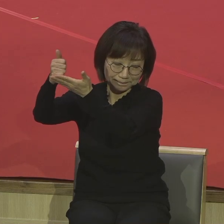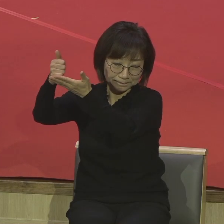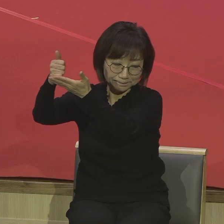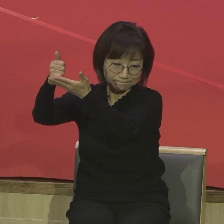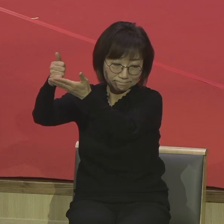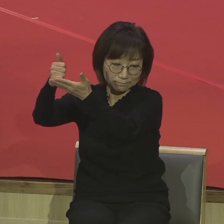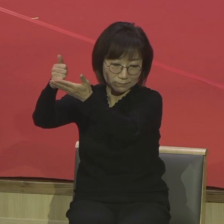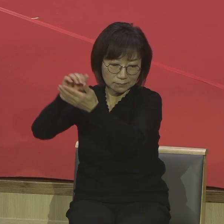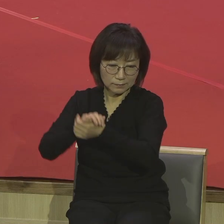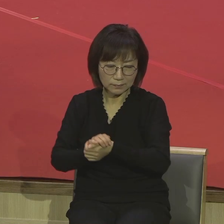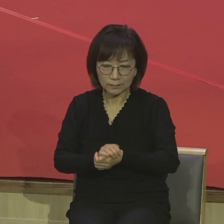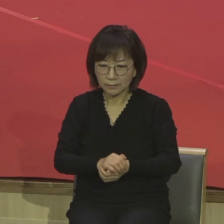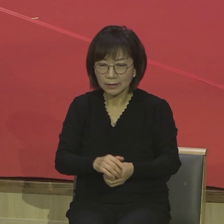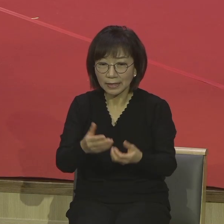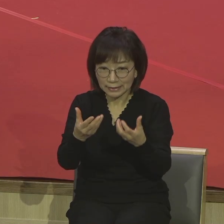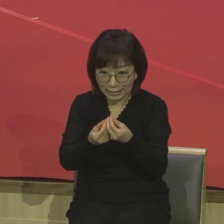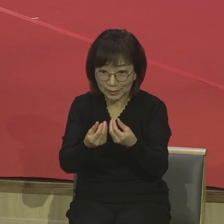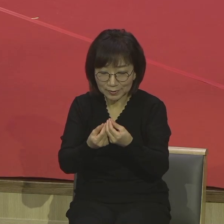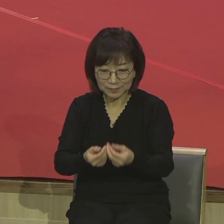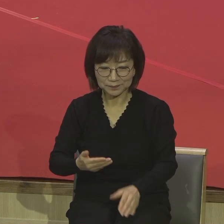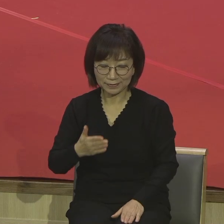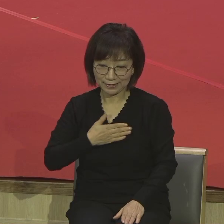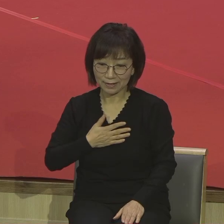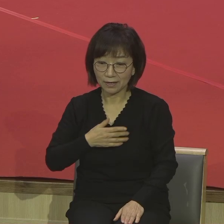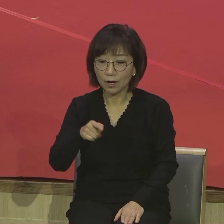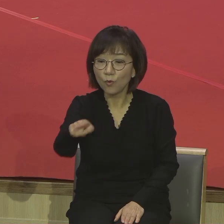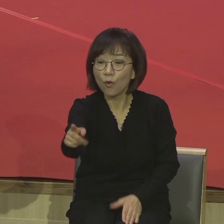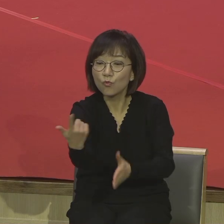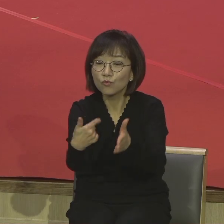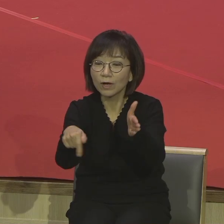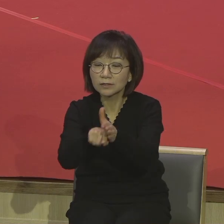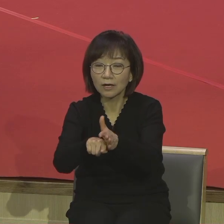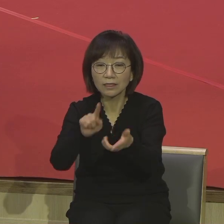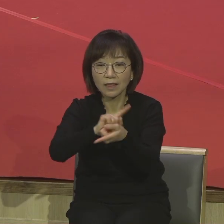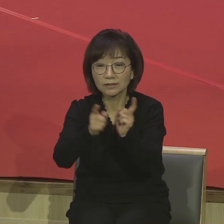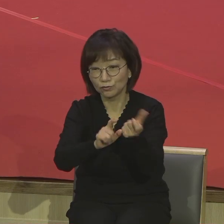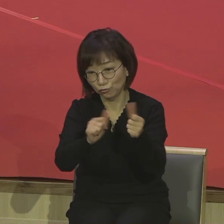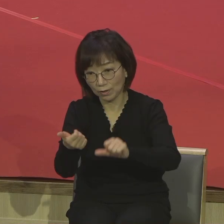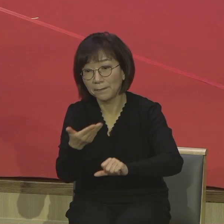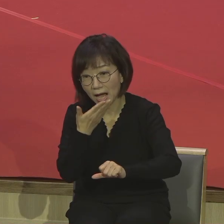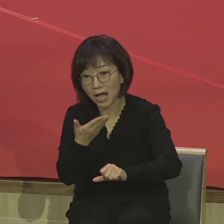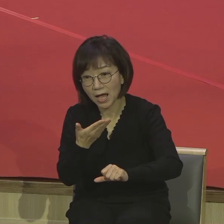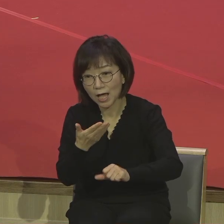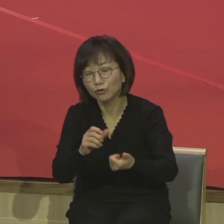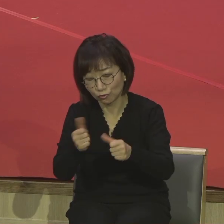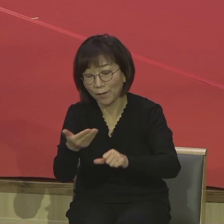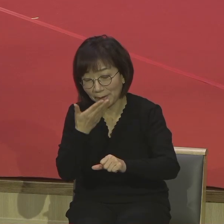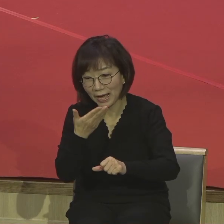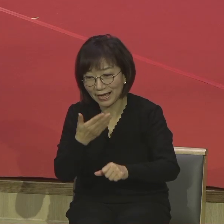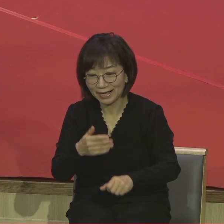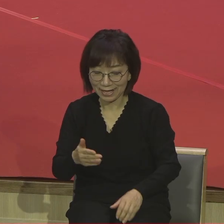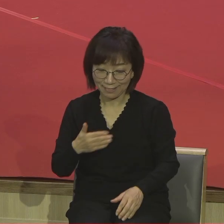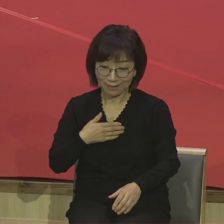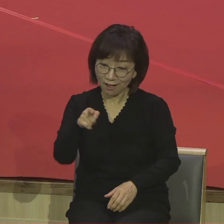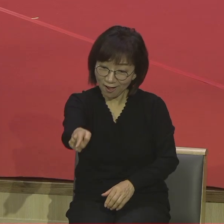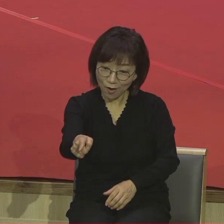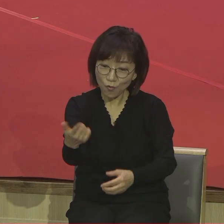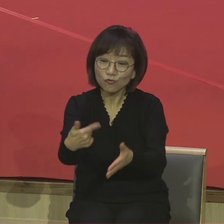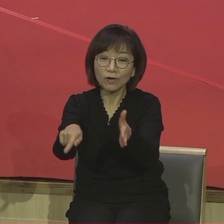인간도 어떤 사람을 대신해 죽을 수 있습니다. 그런데 그 죽음은 한 사람에게만 해당되는